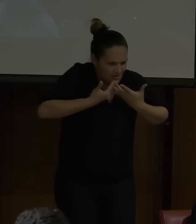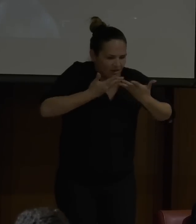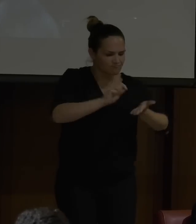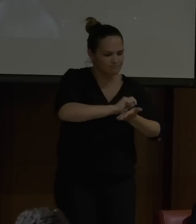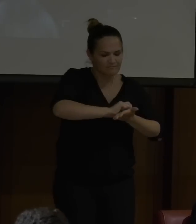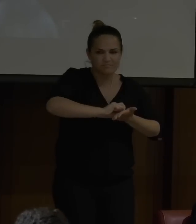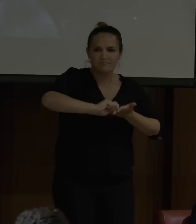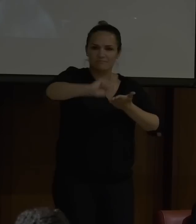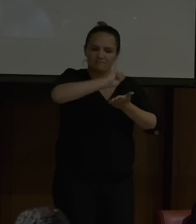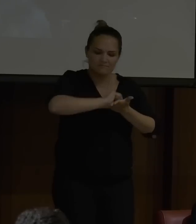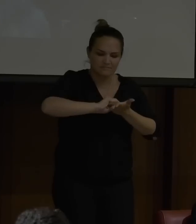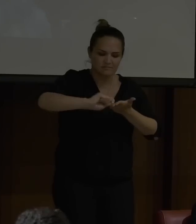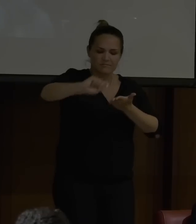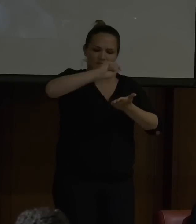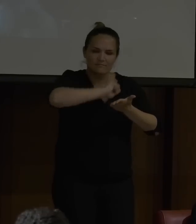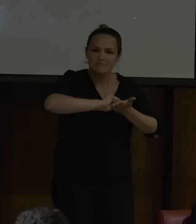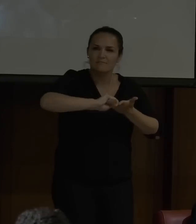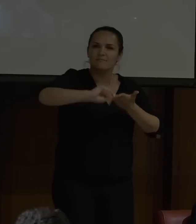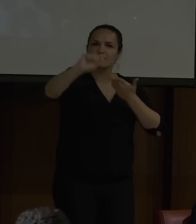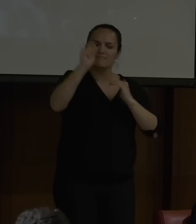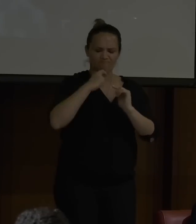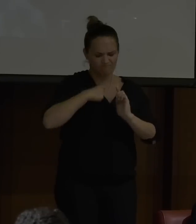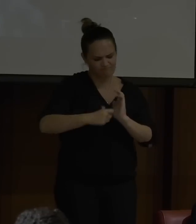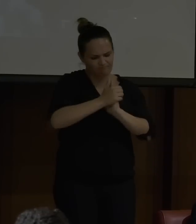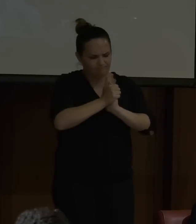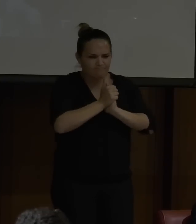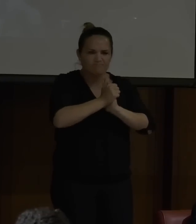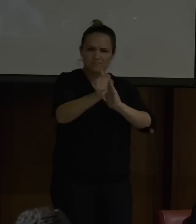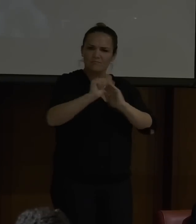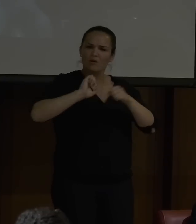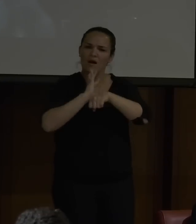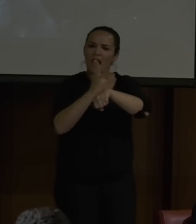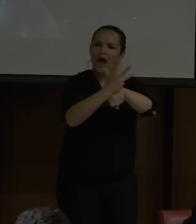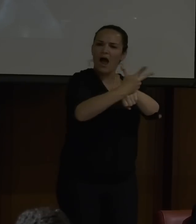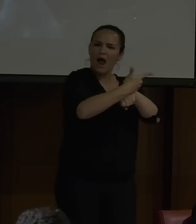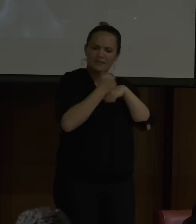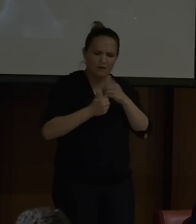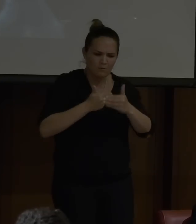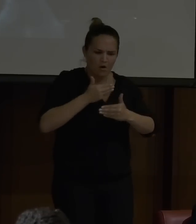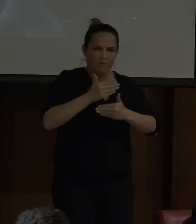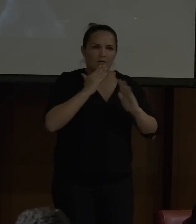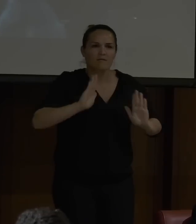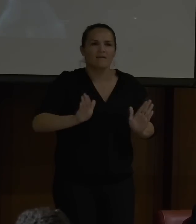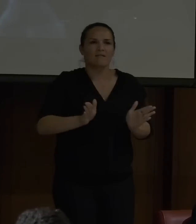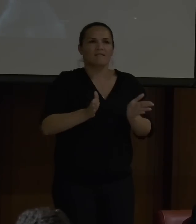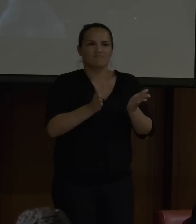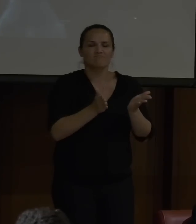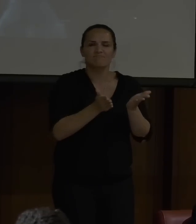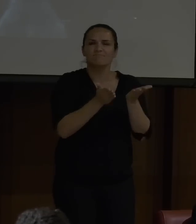papel. El artista se pule, se hace, mientras el poeta lo lleva con